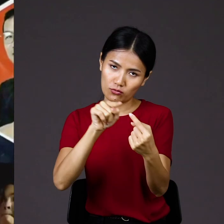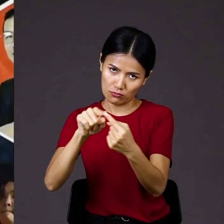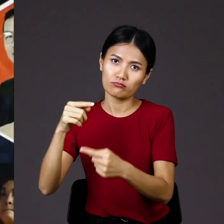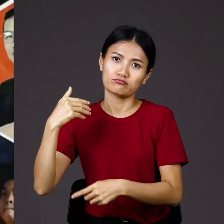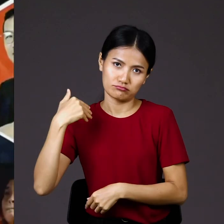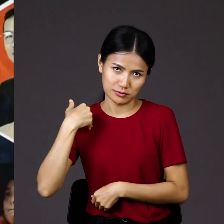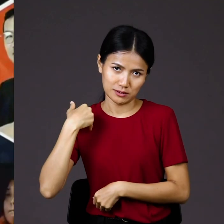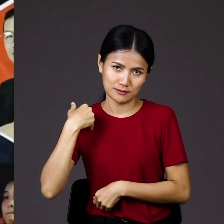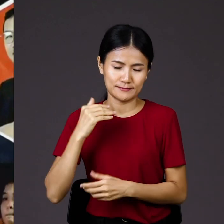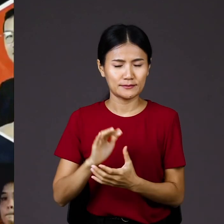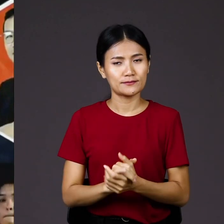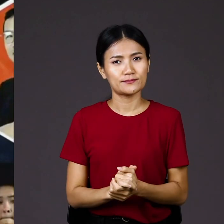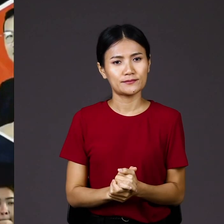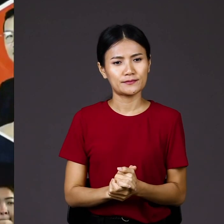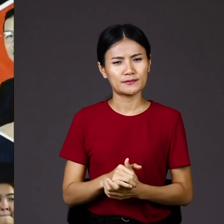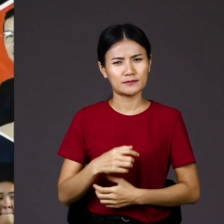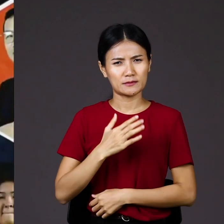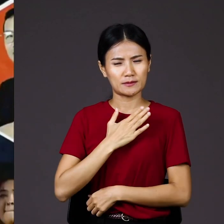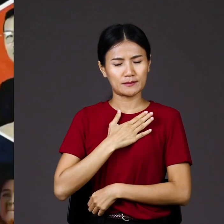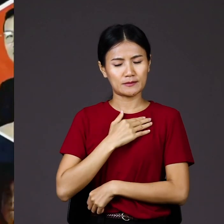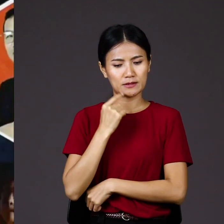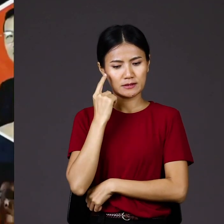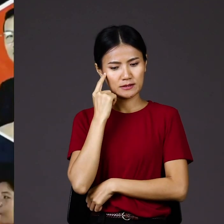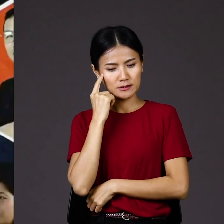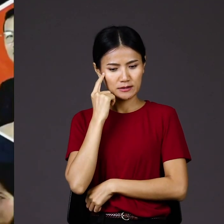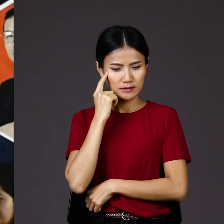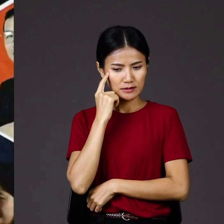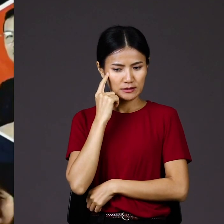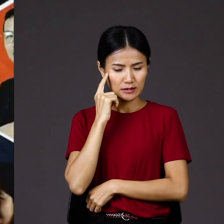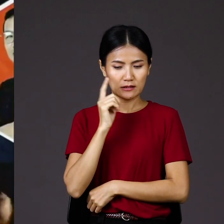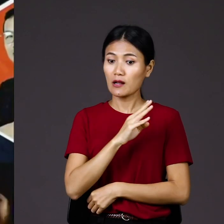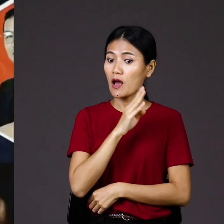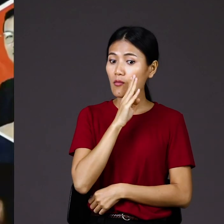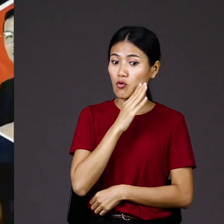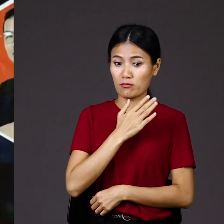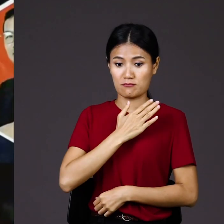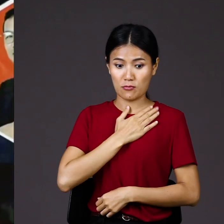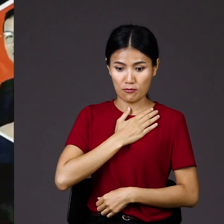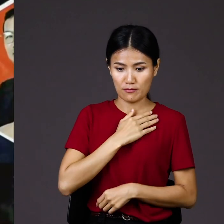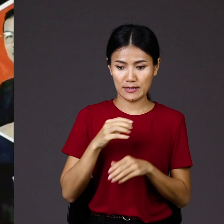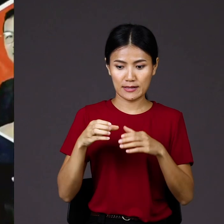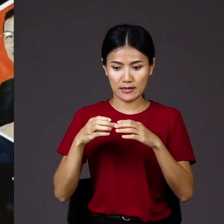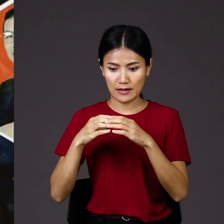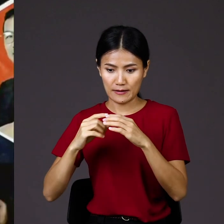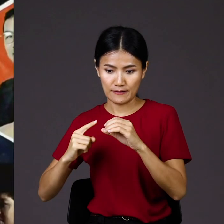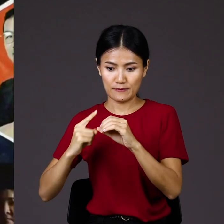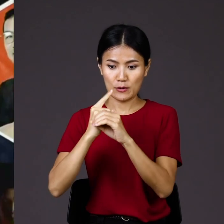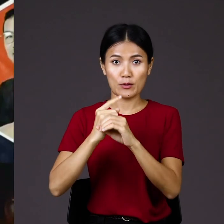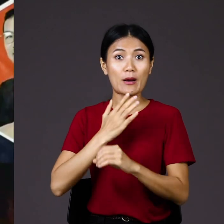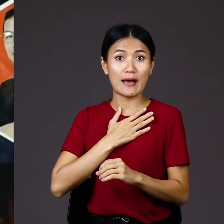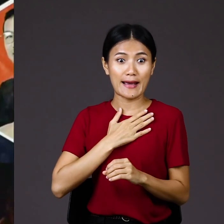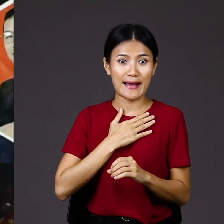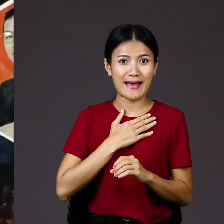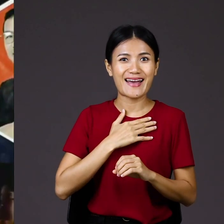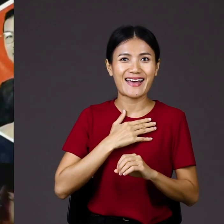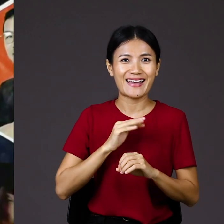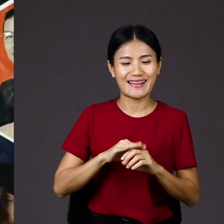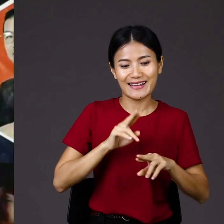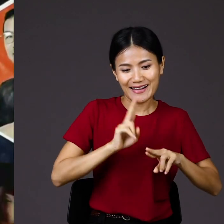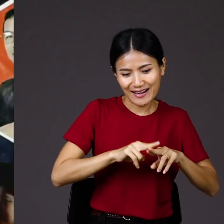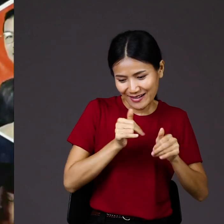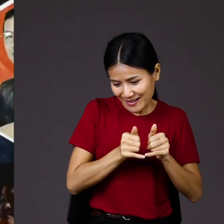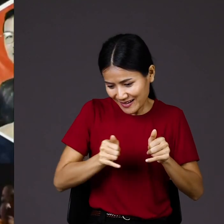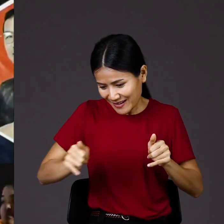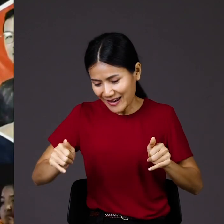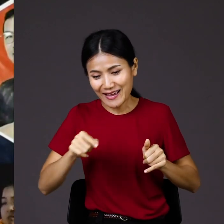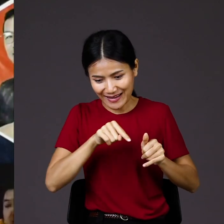ริงๆผมคิดไม่ออกเลยครับว่าหากผมและทีมงานคณะก้าวหน้าของพวกเราข้างหลังผมณวัน